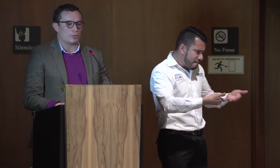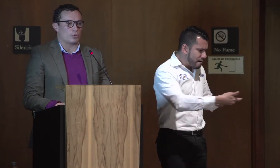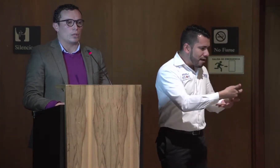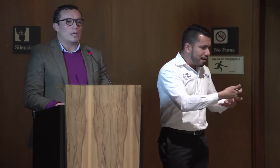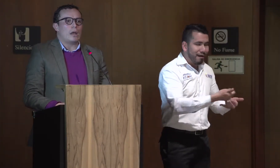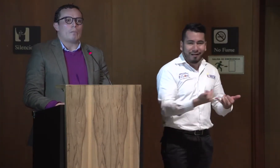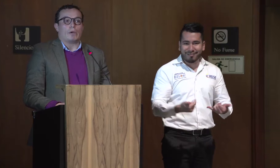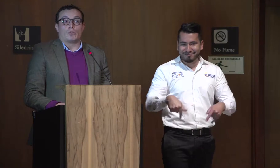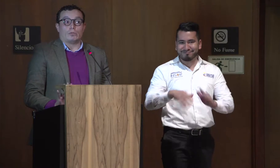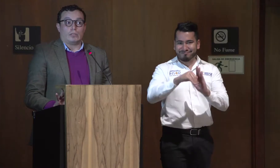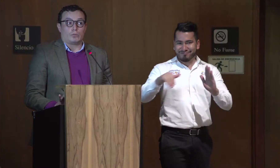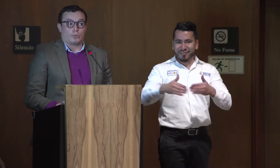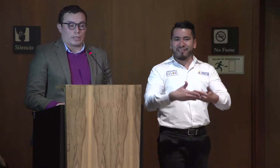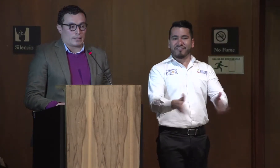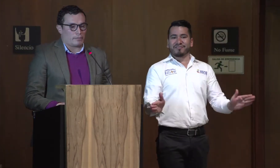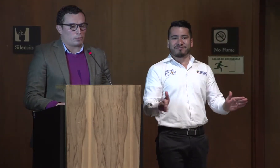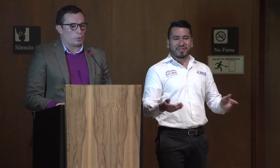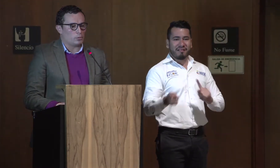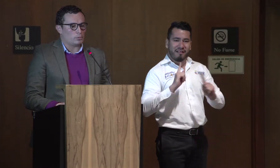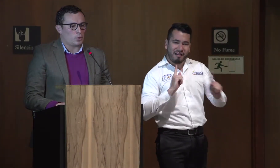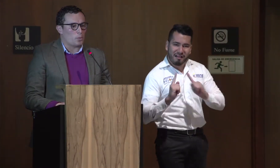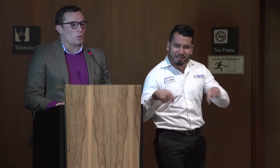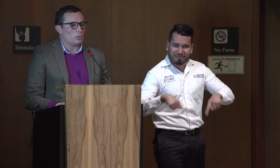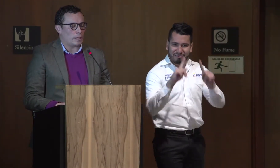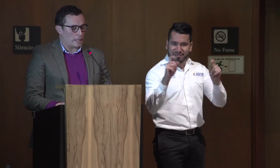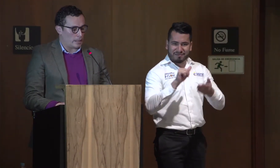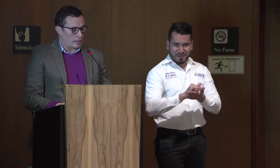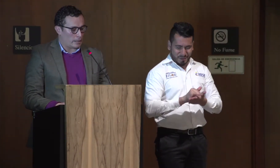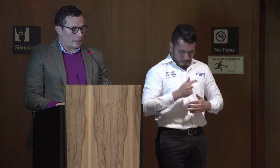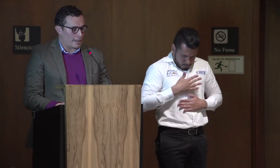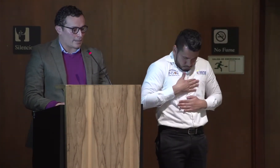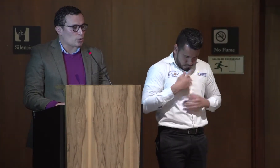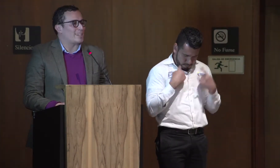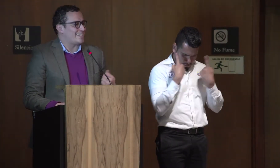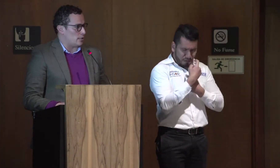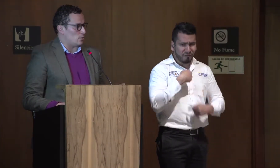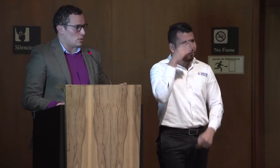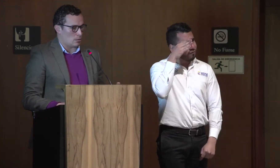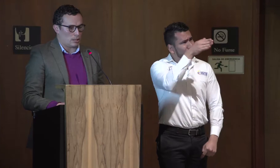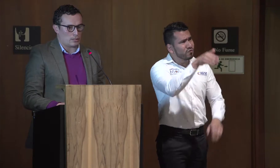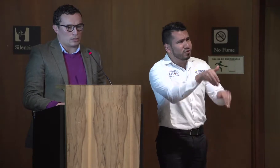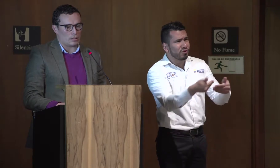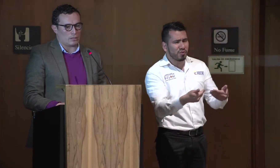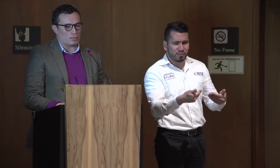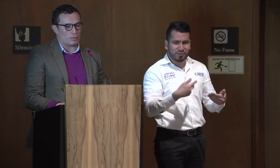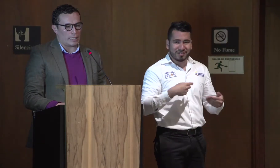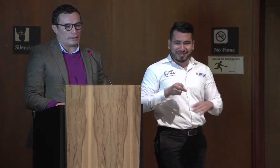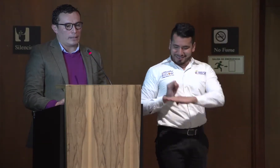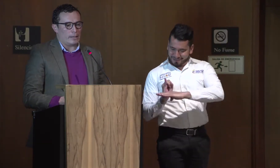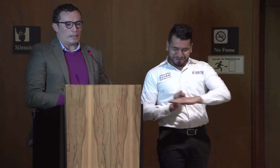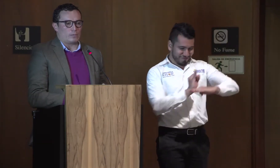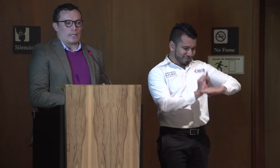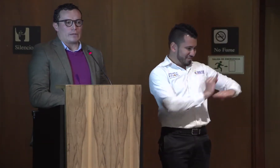en esa discusión. Veo yo incluso hacia el futuro cómo estos ejercicios de coordinación